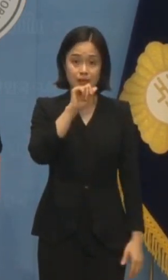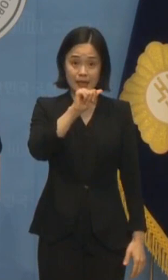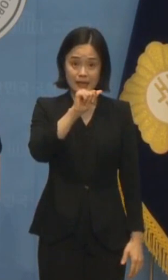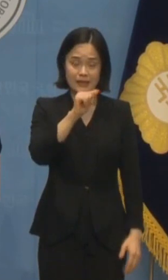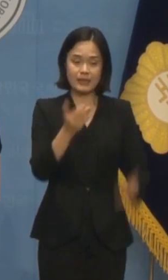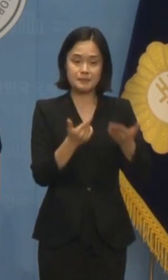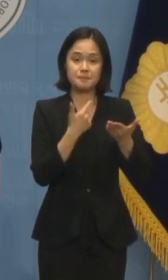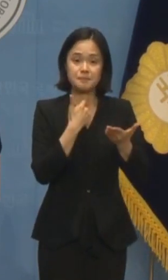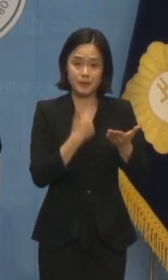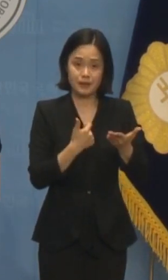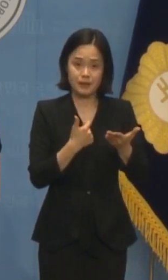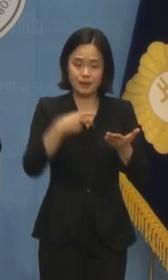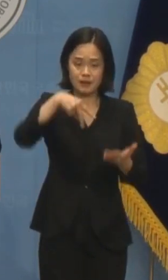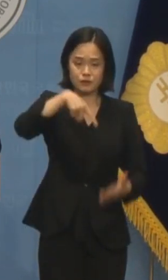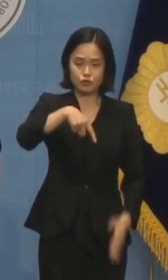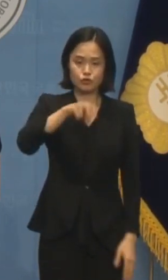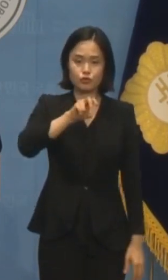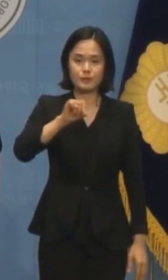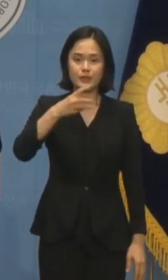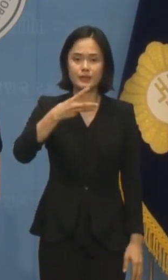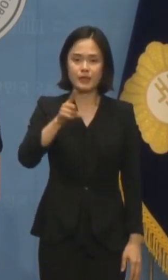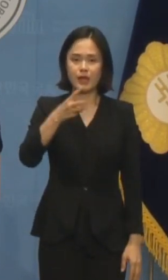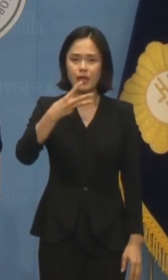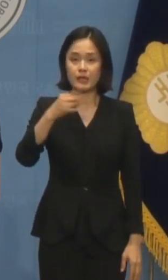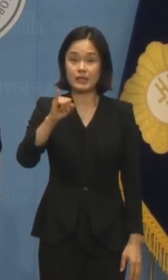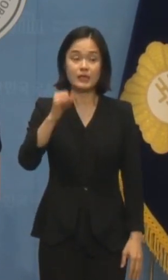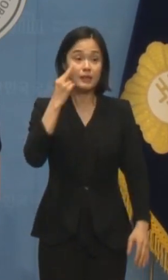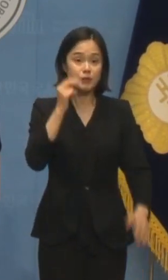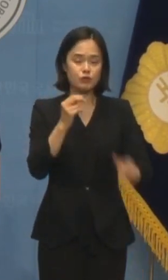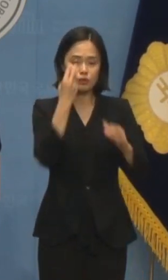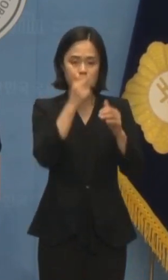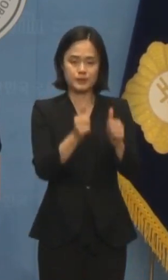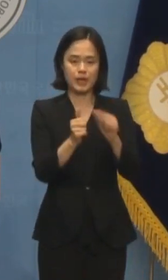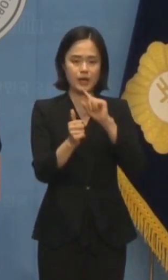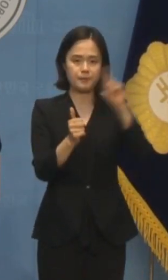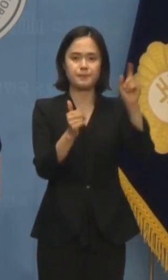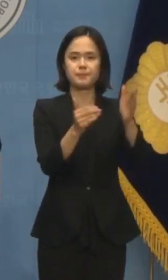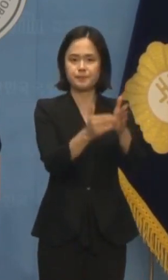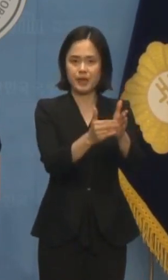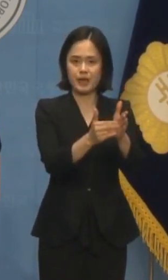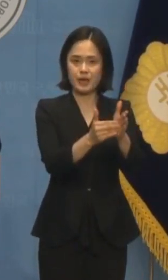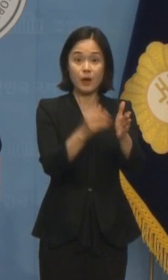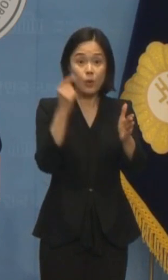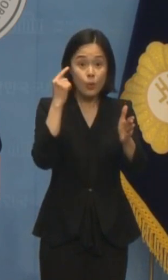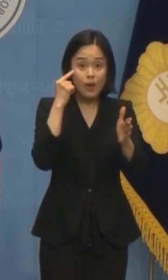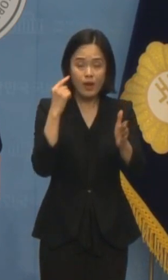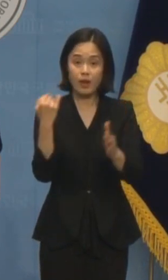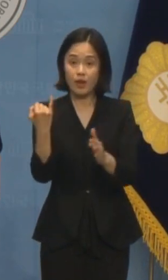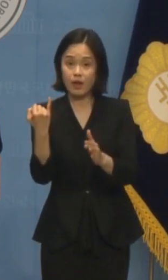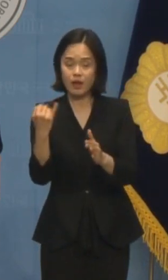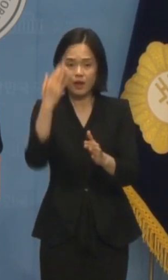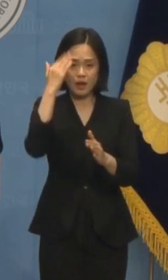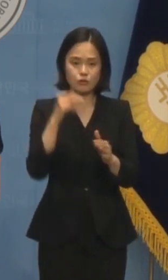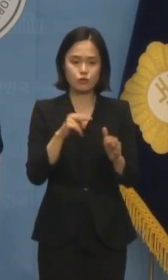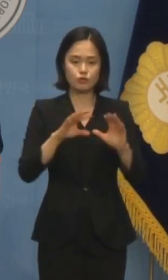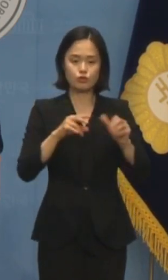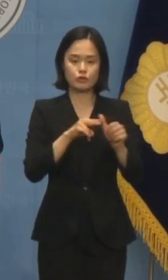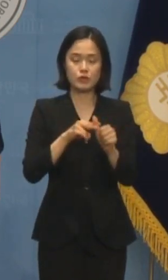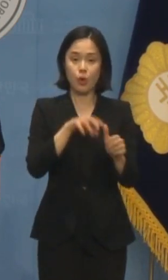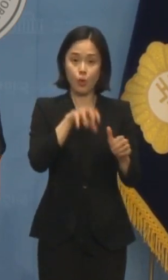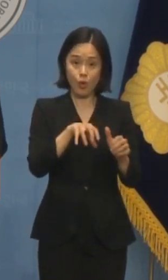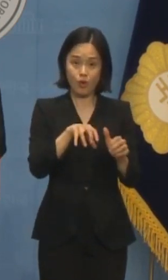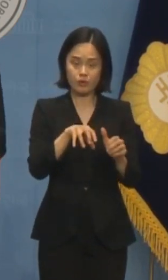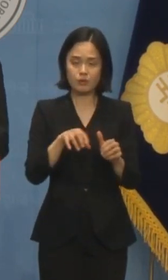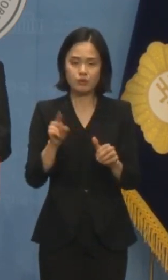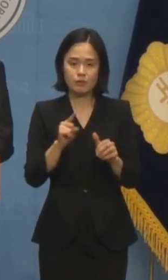수미 테리가 기소되었습니다. 한국 국정원 요원들에게 정보를 주고 그 대가로 그에게 현금을